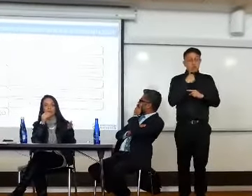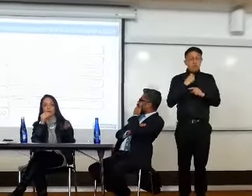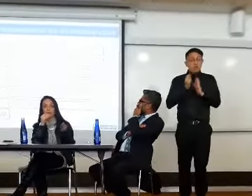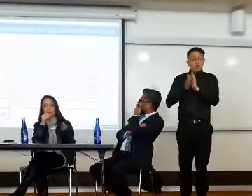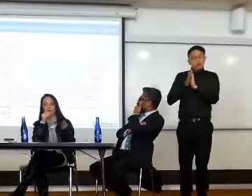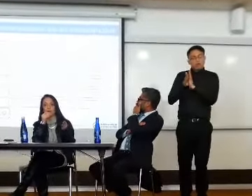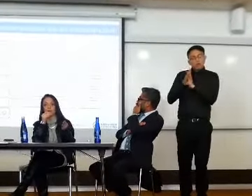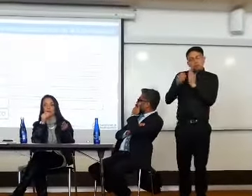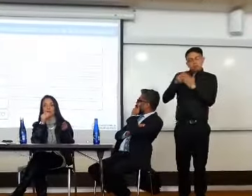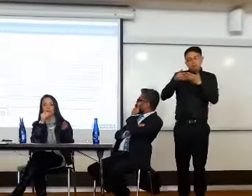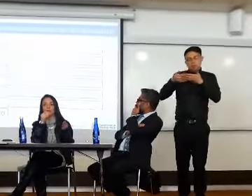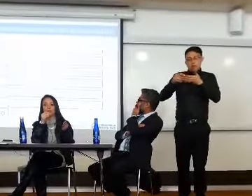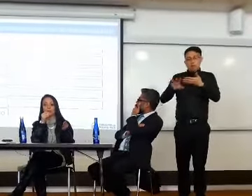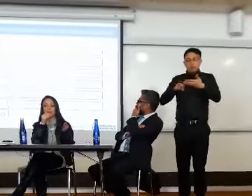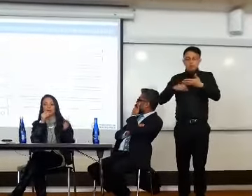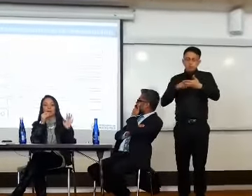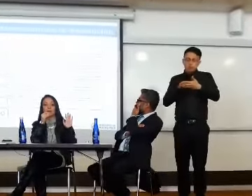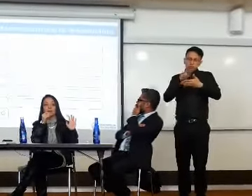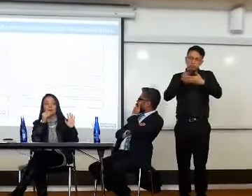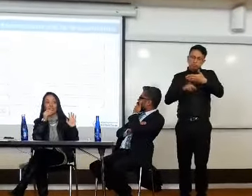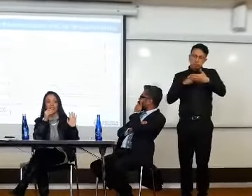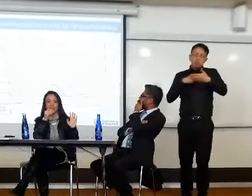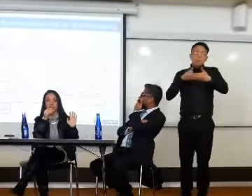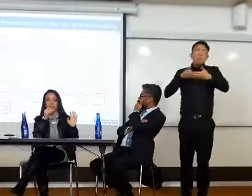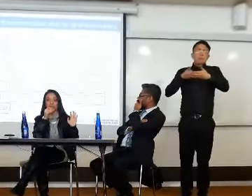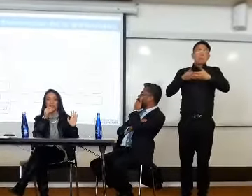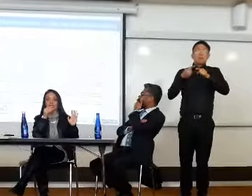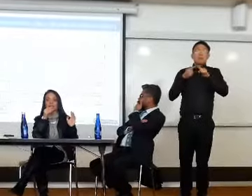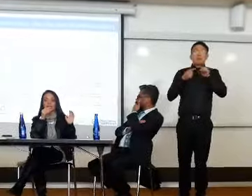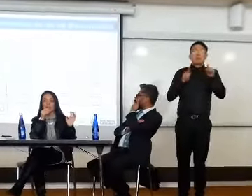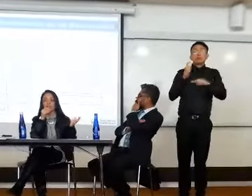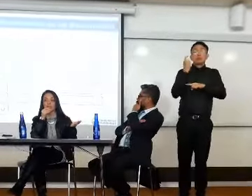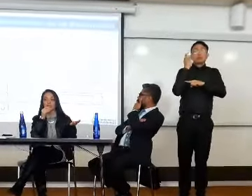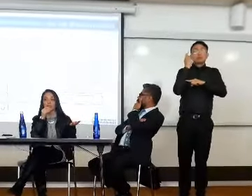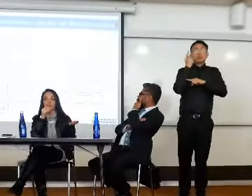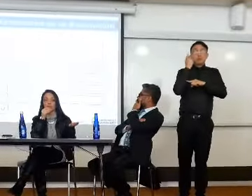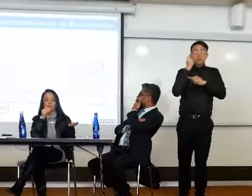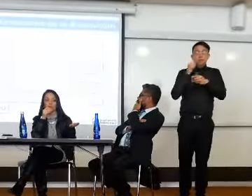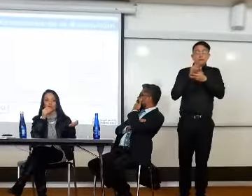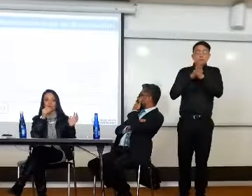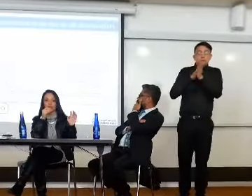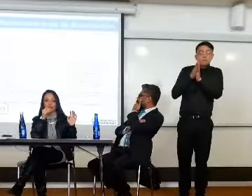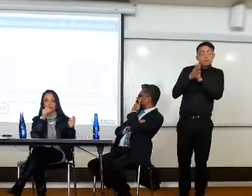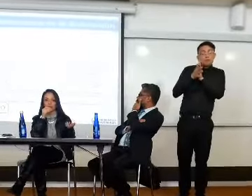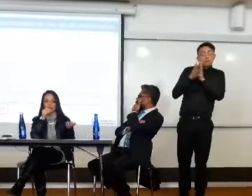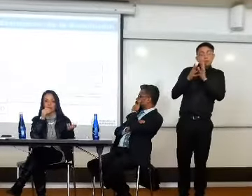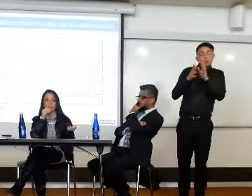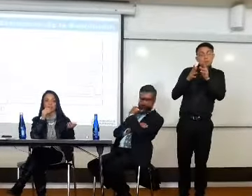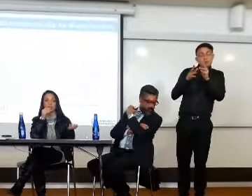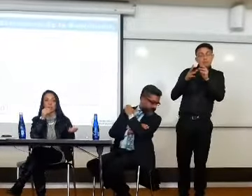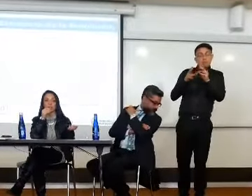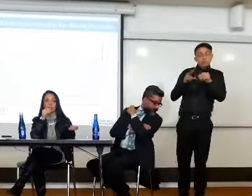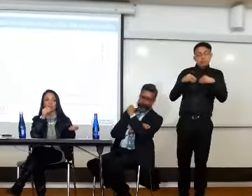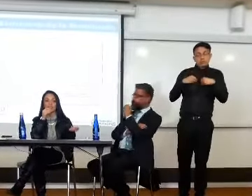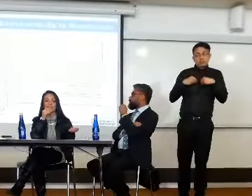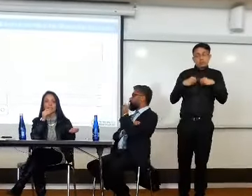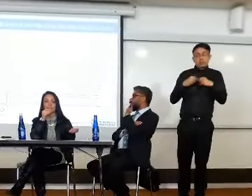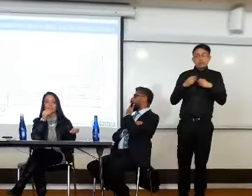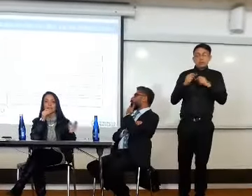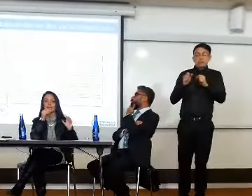consentimiento informado, lo que los estructura, pero entendamos que ese consentimiento informado, en lo que respecta a las personas